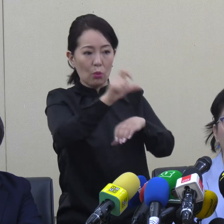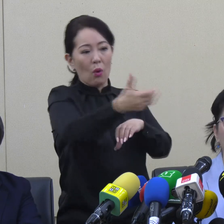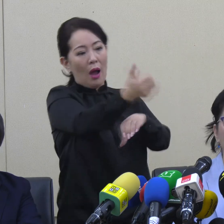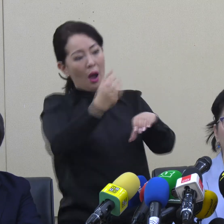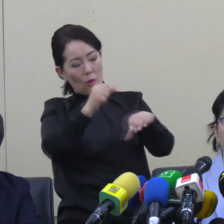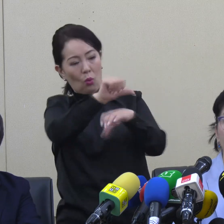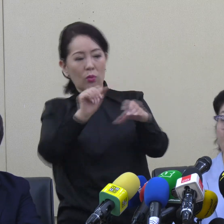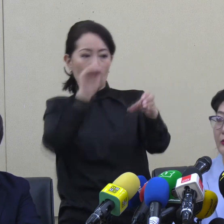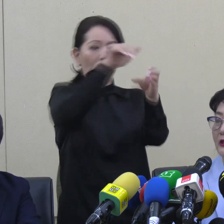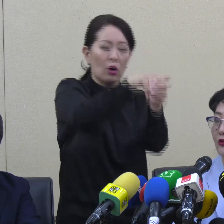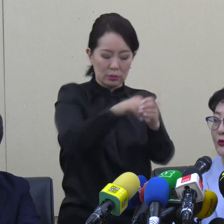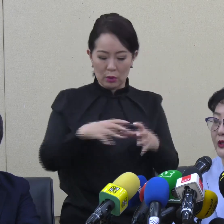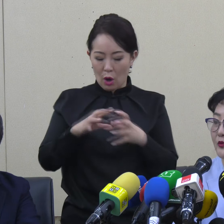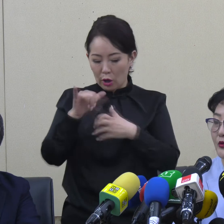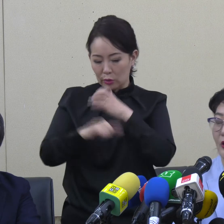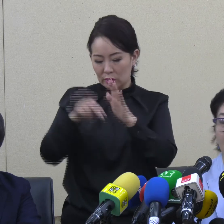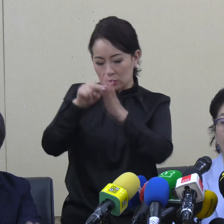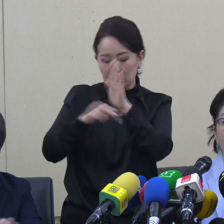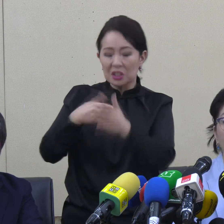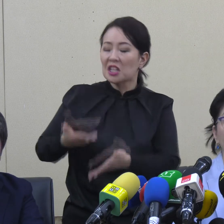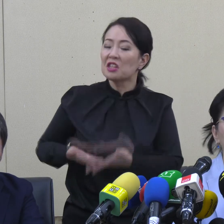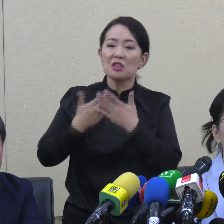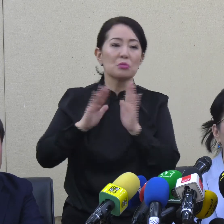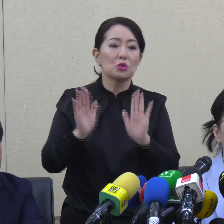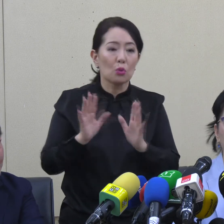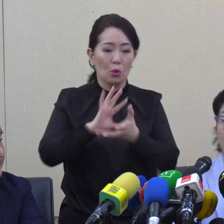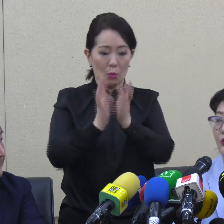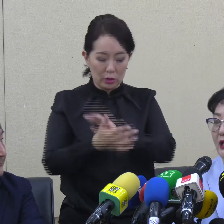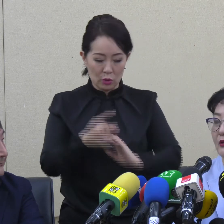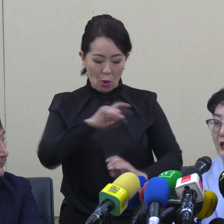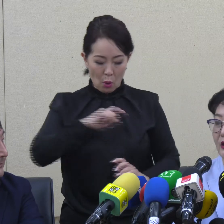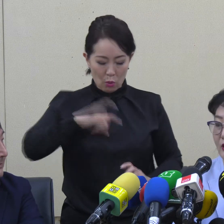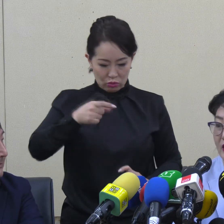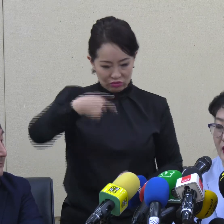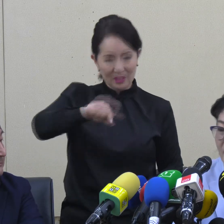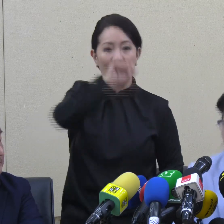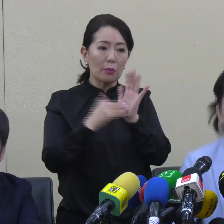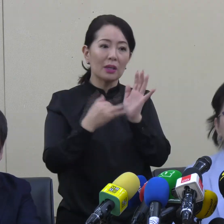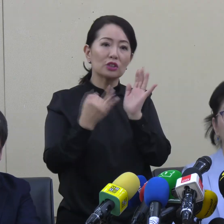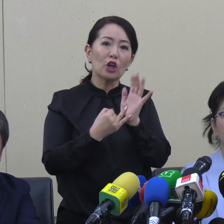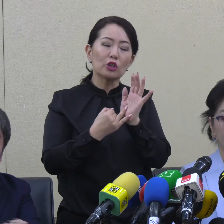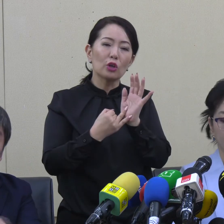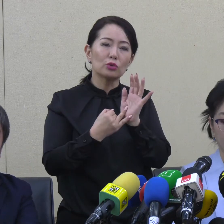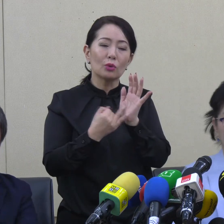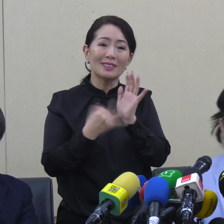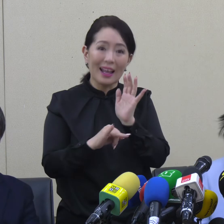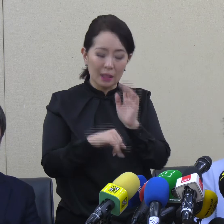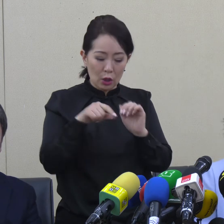мэндийн одоо олон улсын эрүүл мэндийн дүрэм бол дэмжихгүй. А гэхдээ энэ бол тухайн одоо хувь хүний асуудала гэж үзлээ.